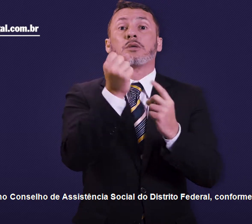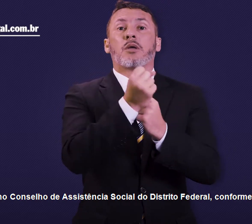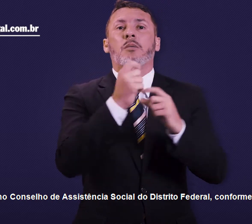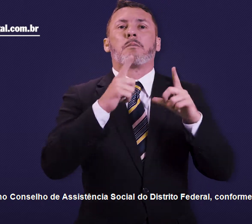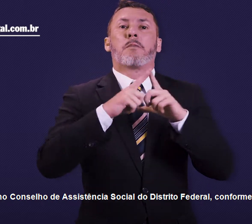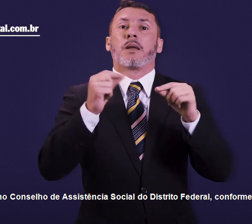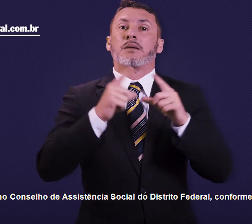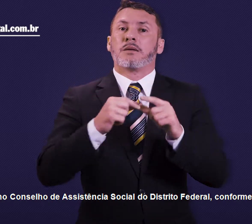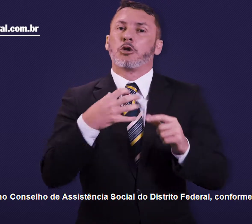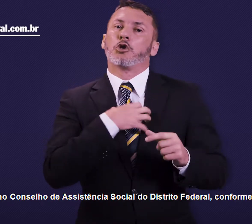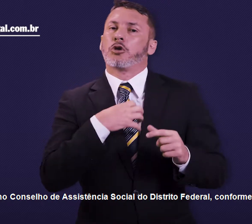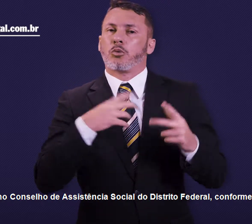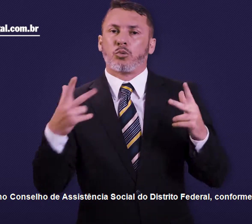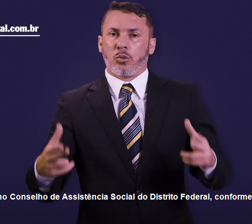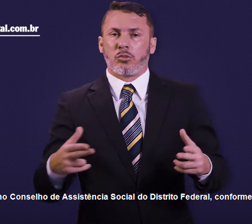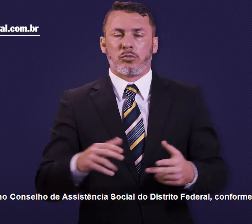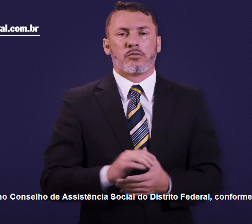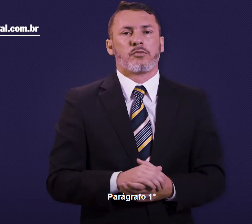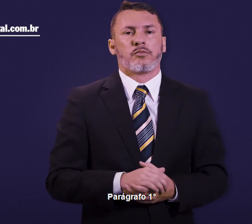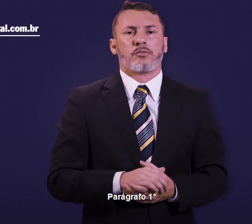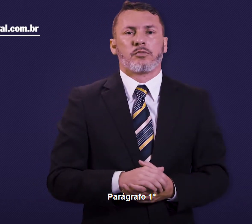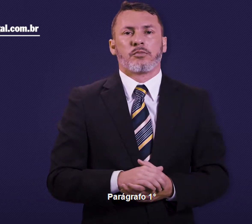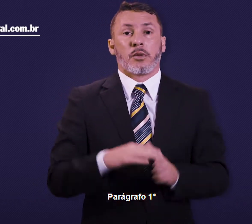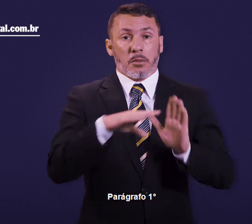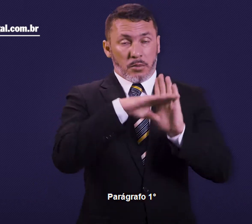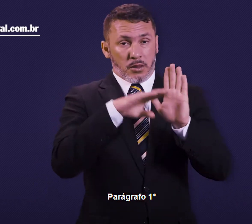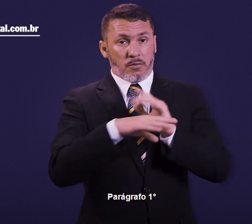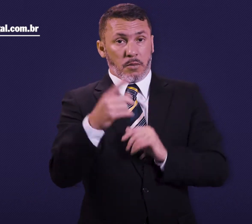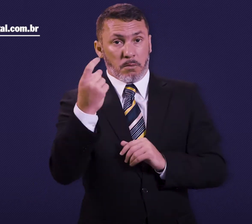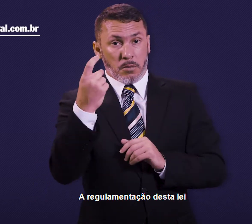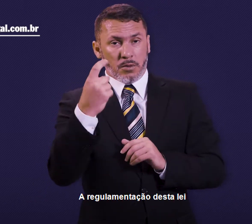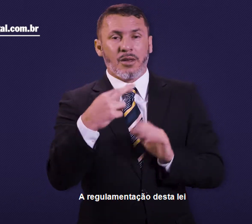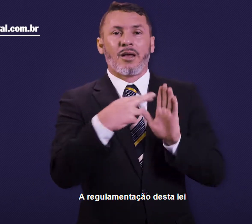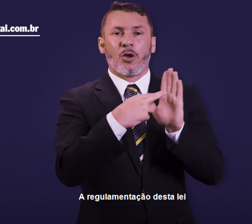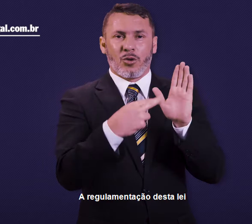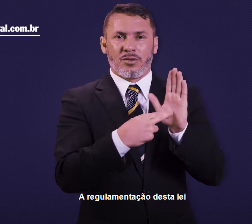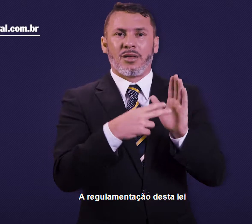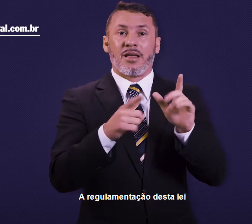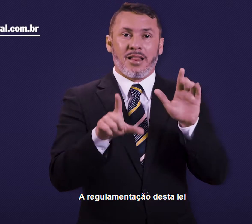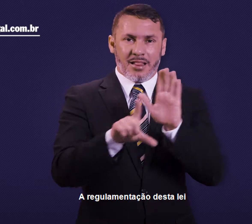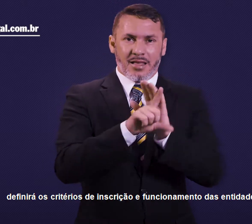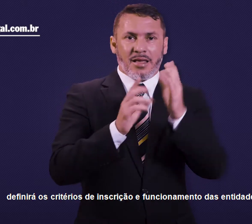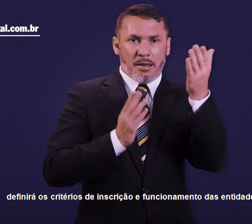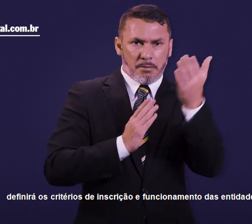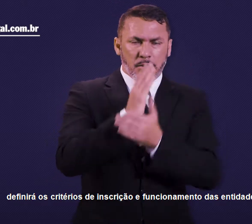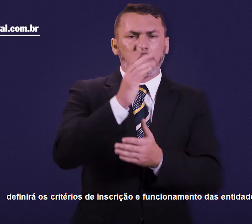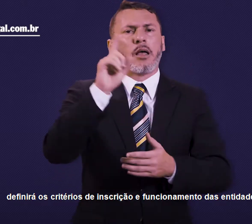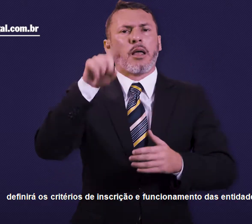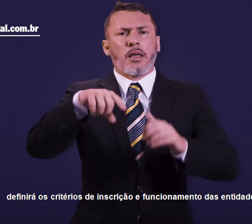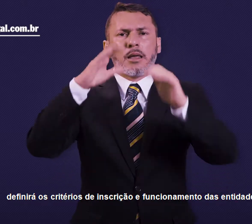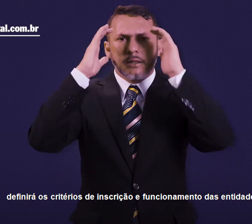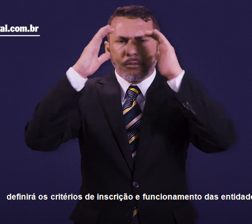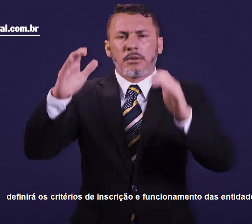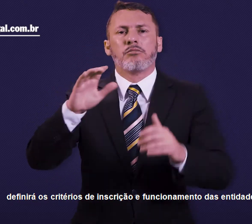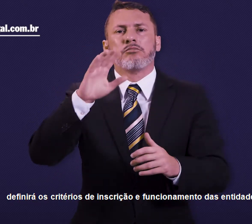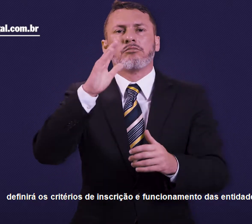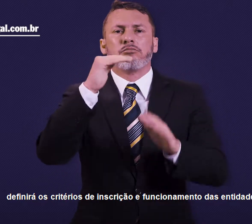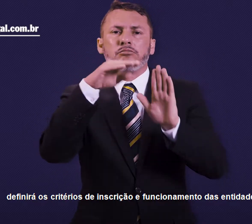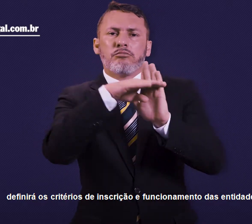do Distrito Federal, conforme o caso. Parágrafo 1º. A regulamentação desta lei definirá os critérios de inscrição e